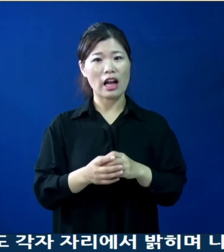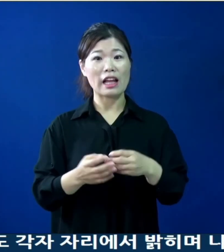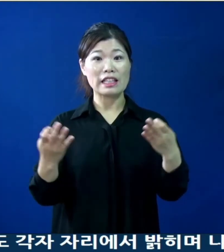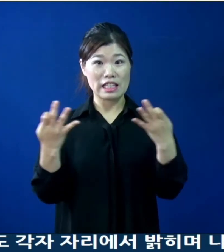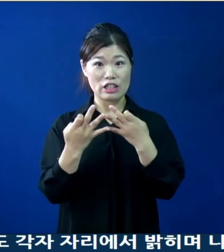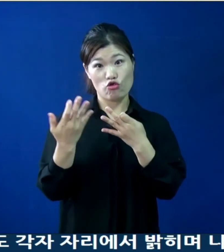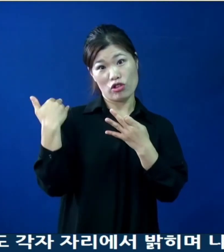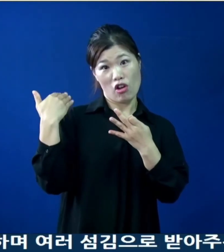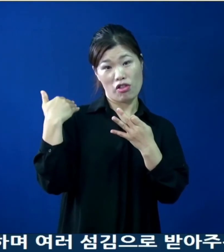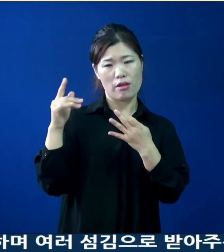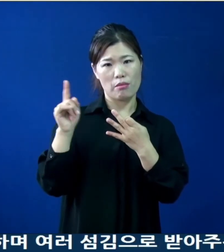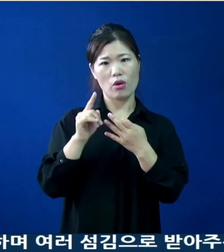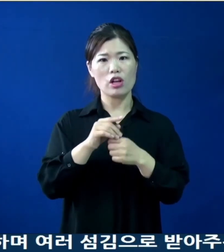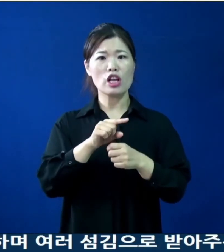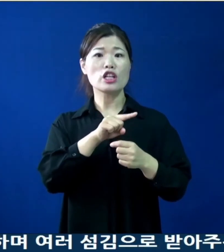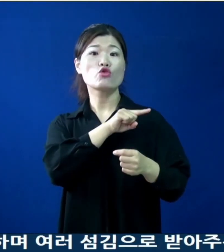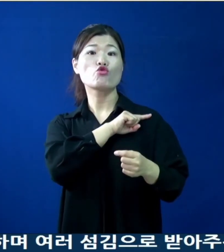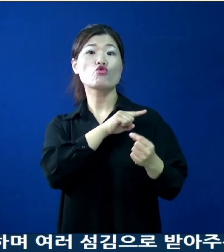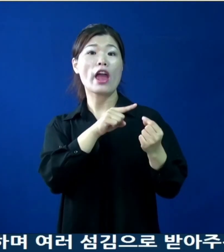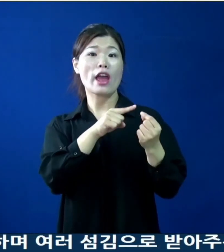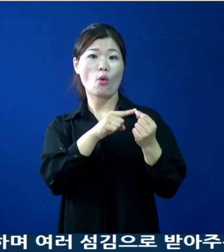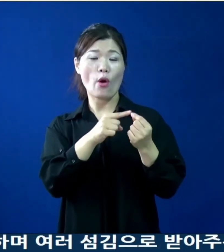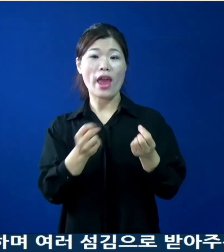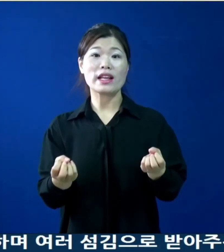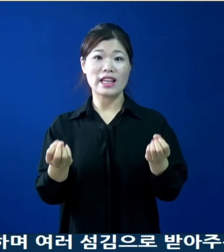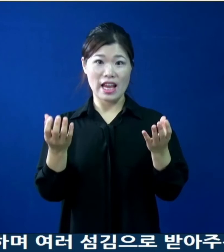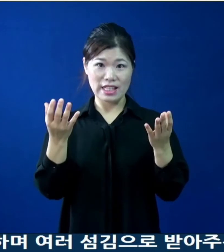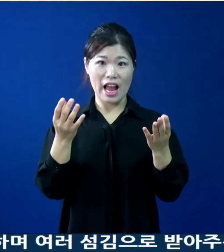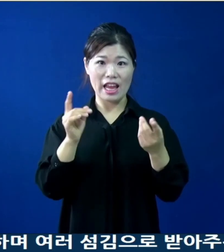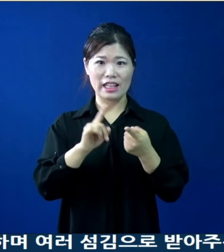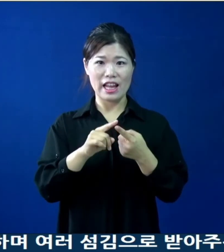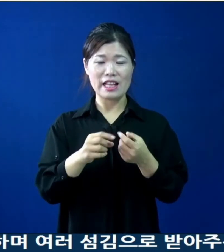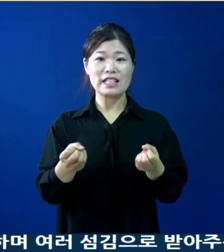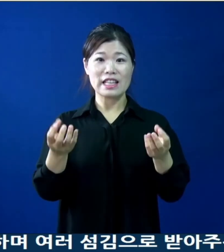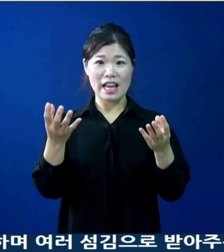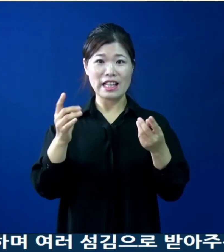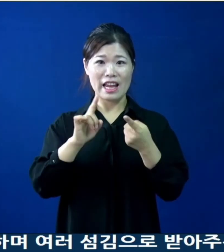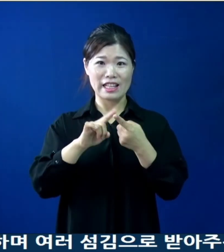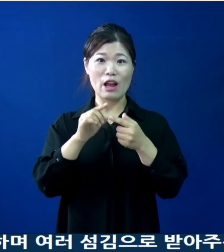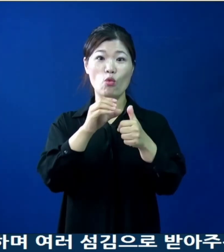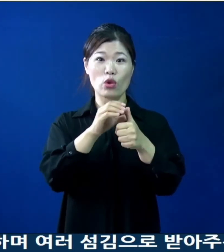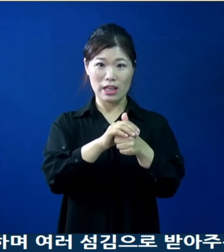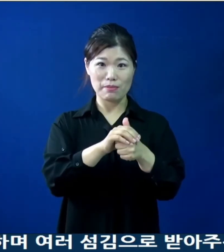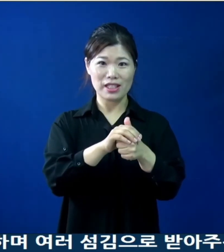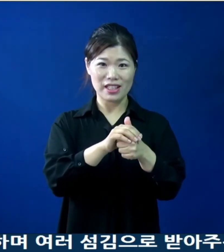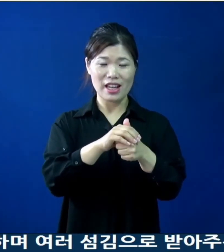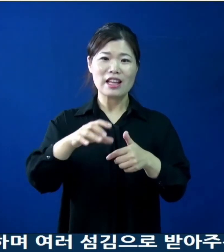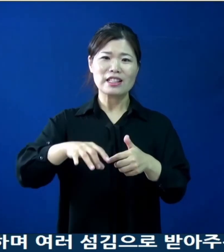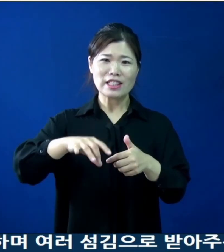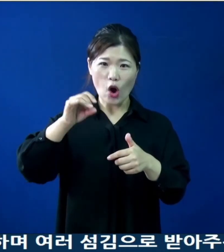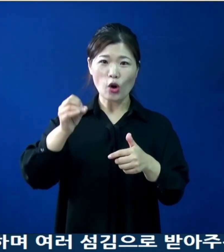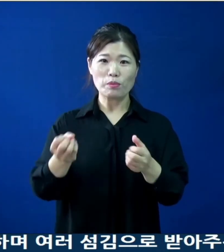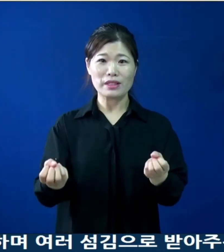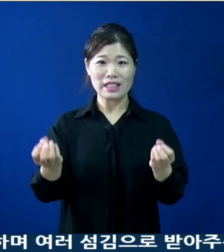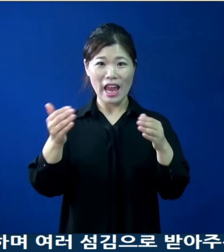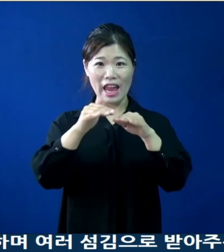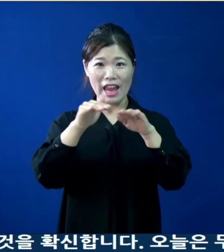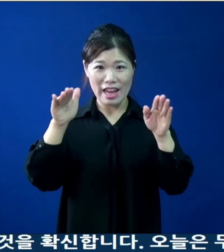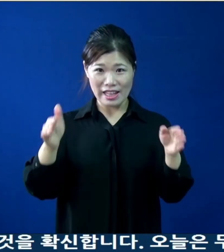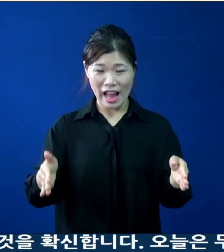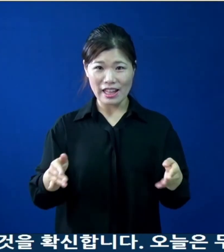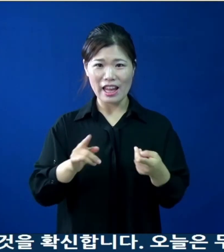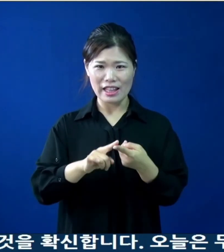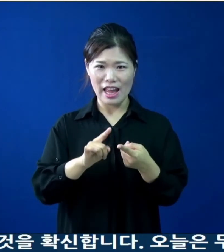우리는 최고의 제사장 위임식, 그러니까 처음 제단이 작동하는 장면에 관한